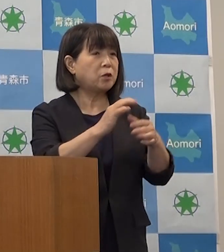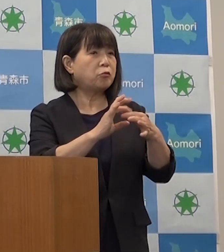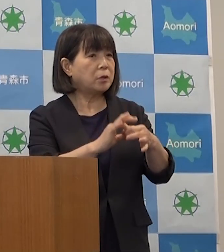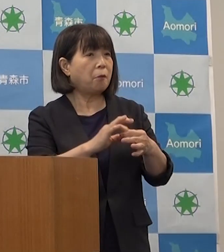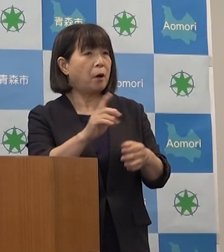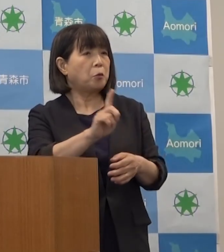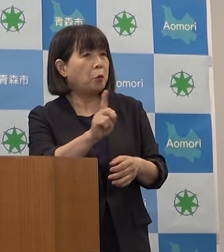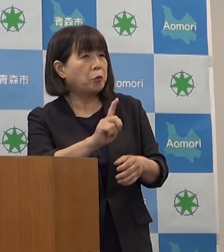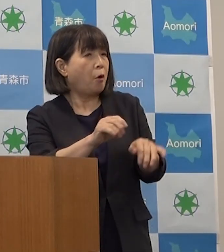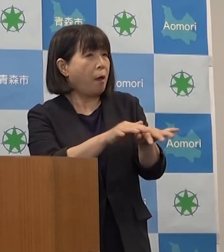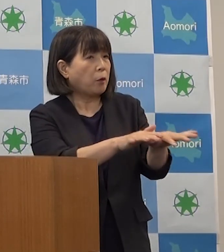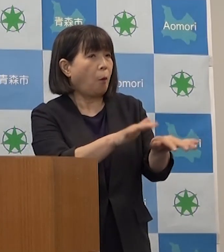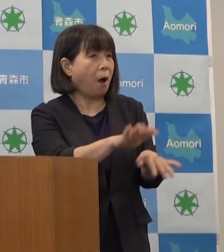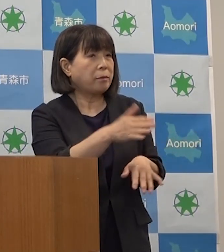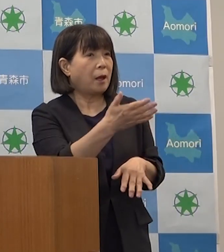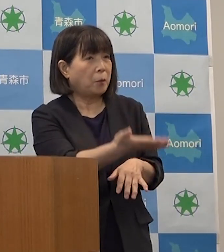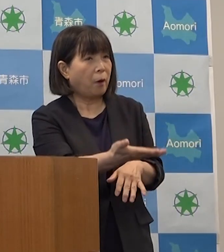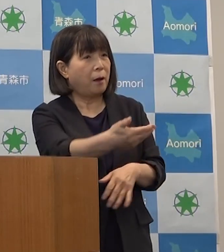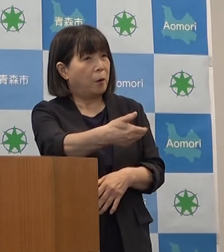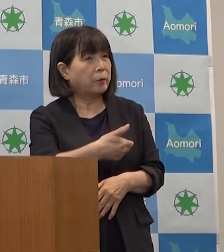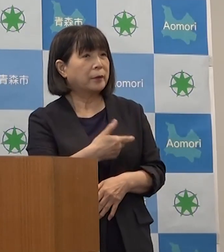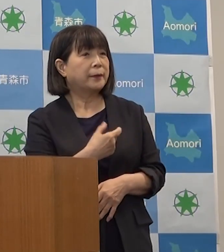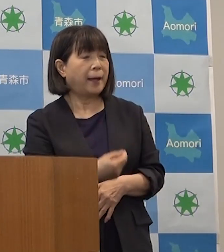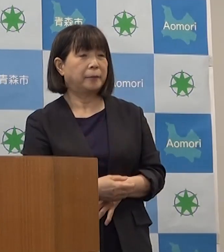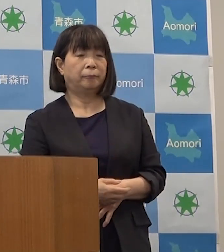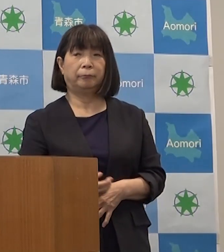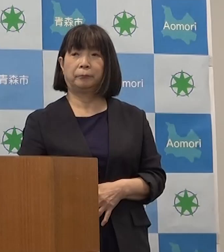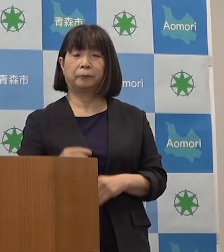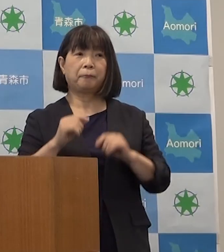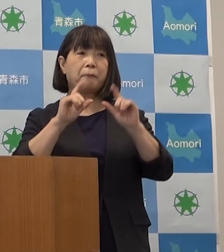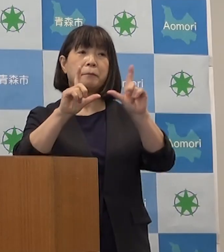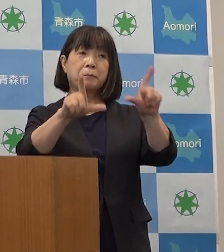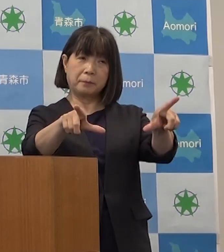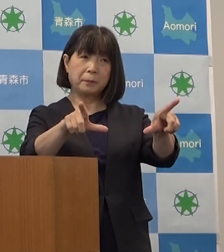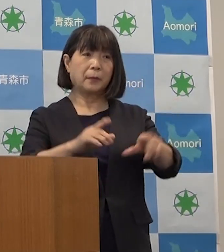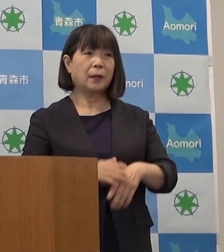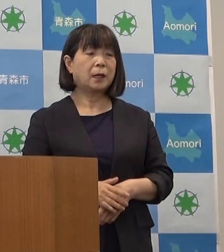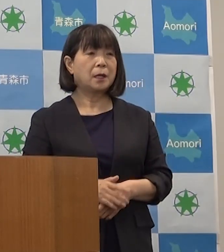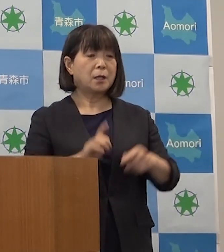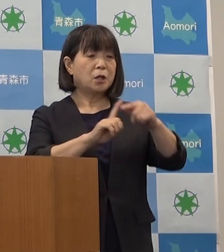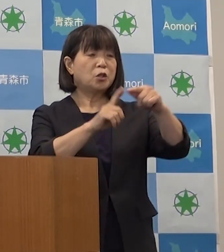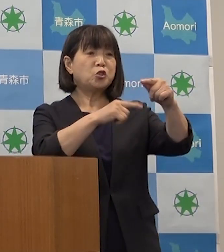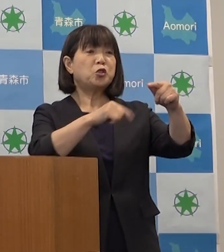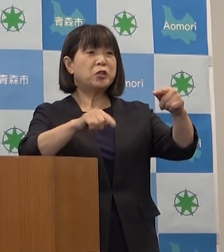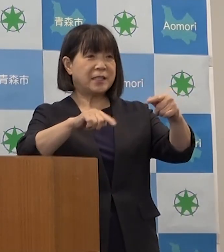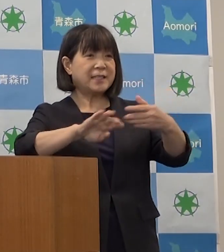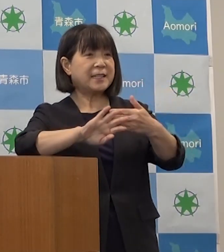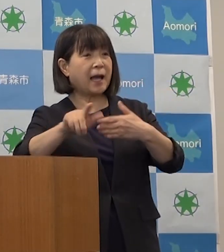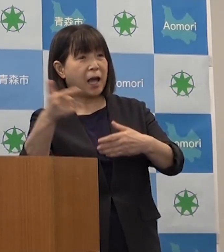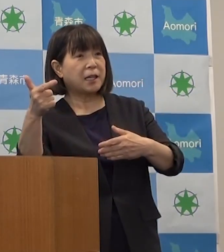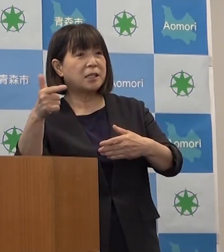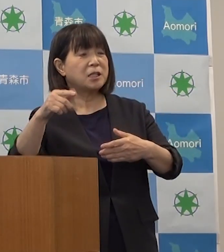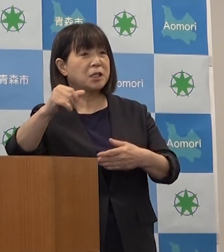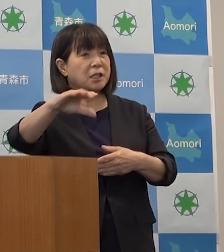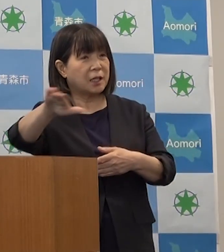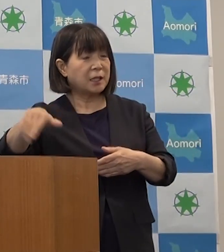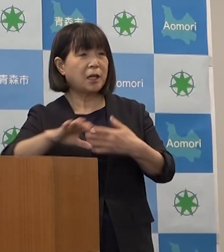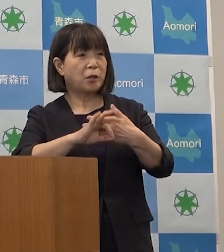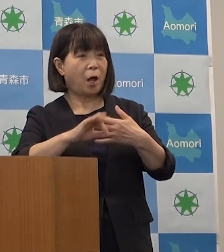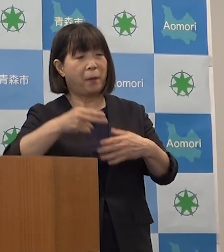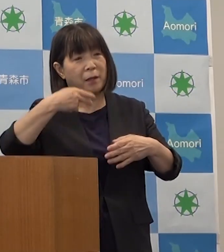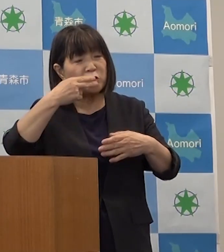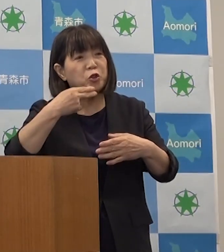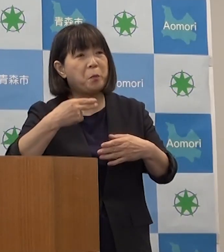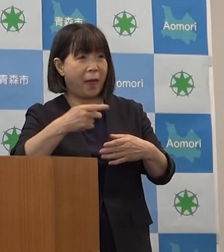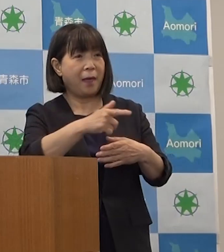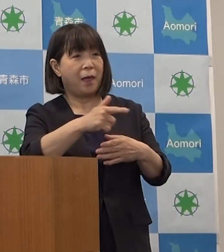ような影響があったというふうにお考えでしょうか。 まあ、中心市街地エリアは主にその グルメのコーナー